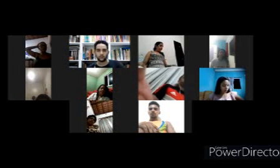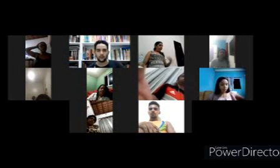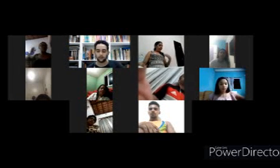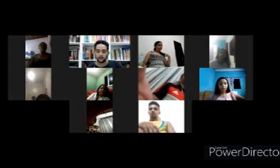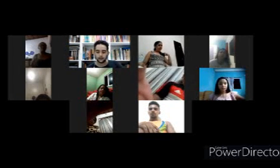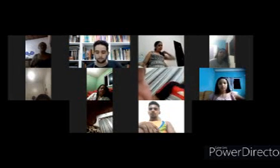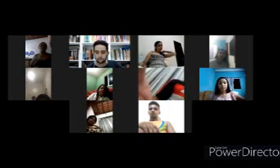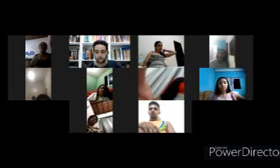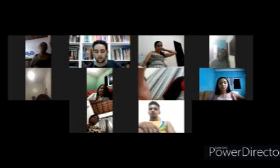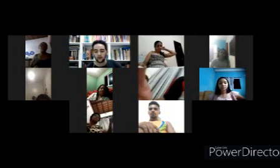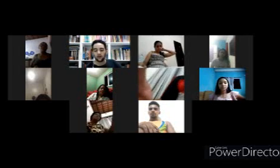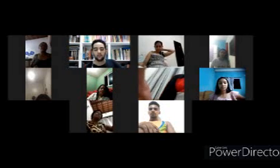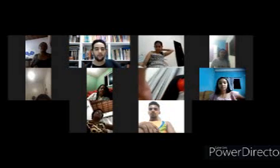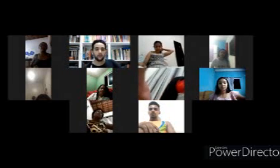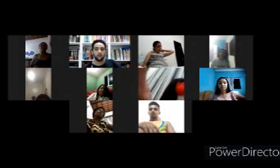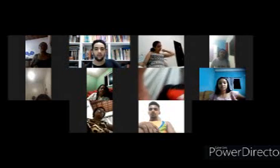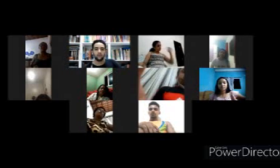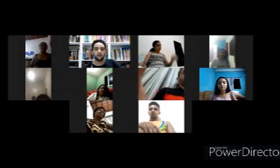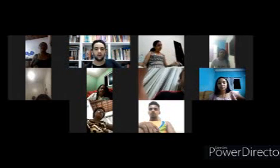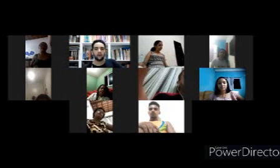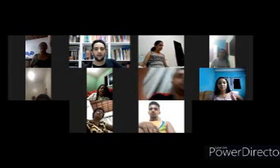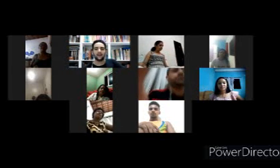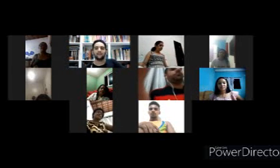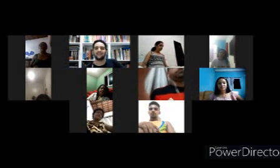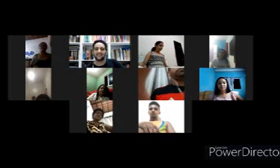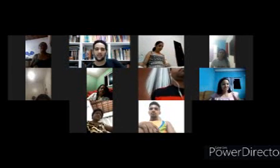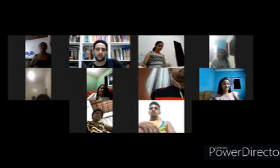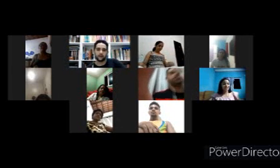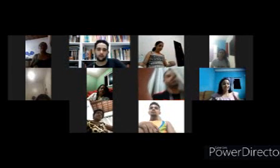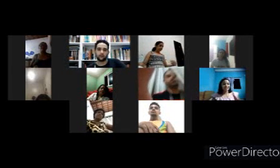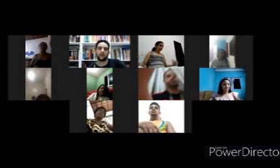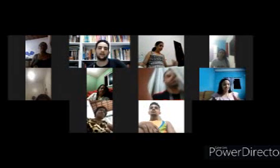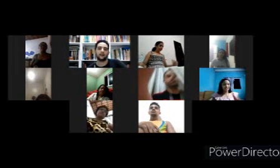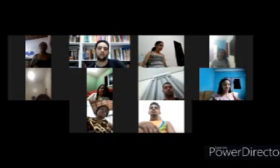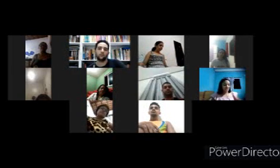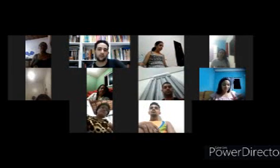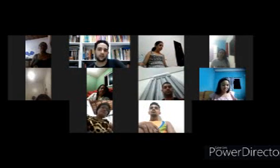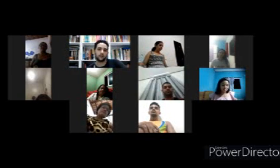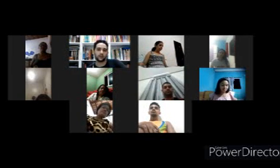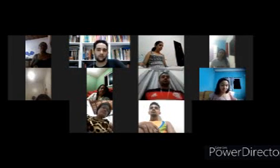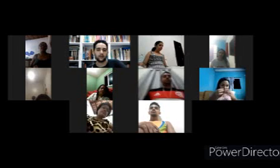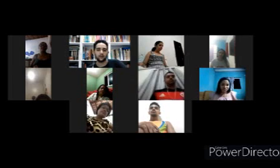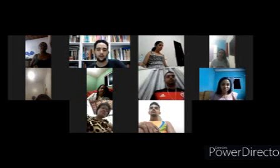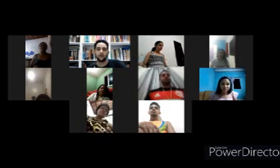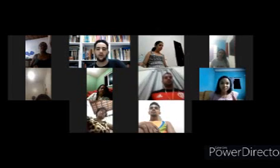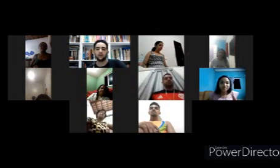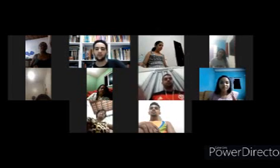poder aprender. Primeiro, o sinal da palavra sentimento. Tem até na música que a gente estava treinando, que o